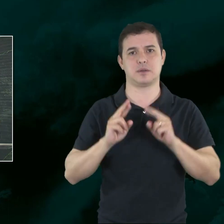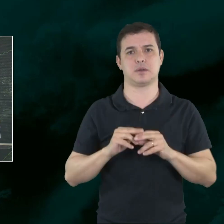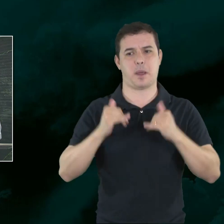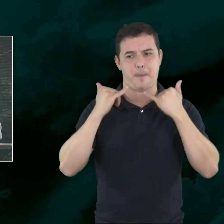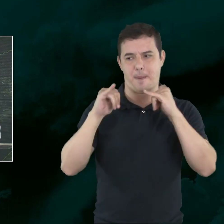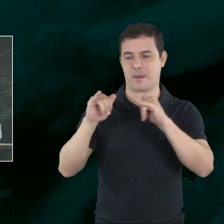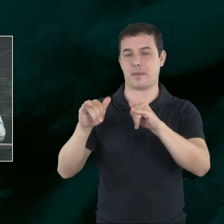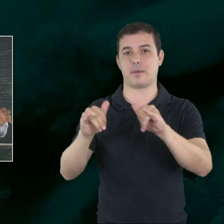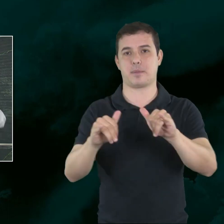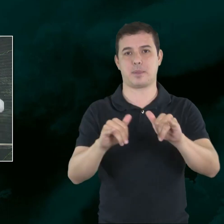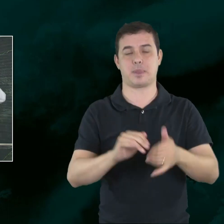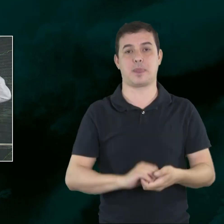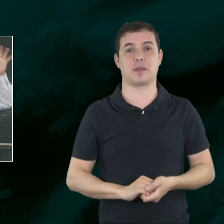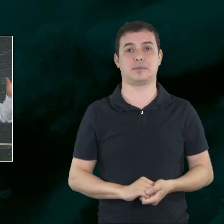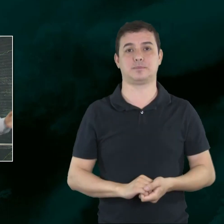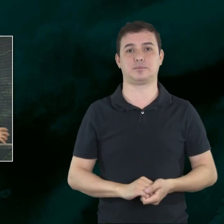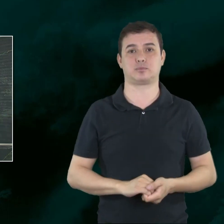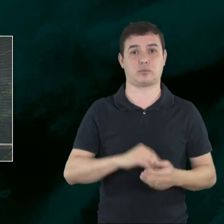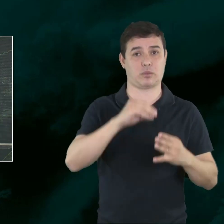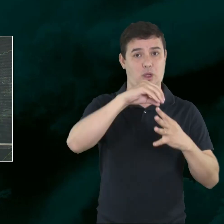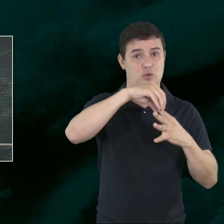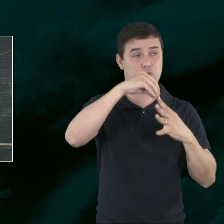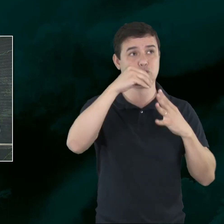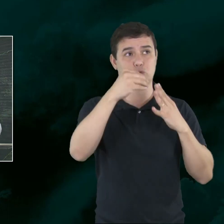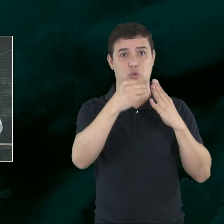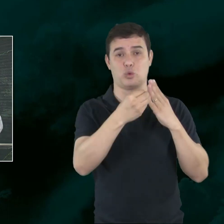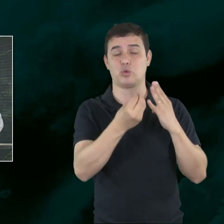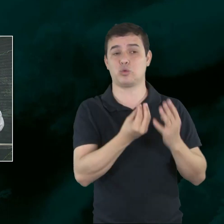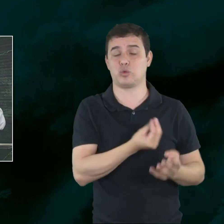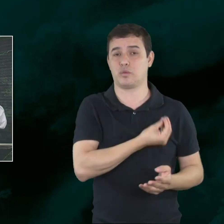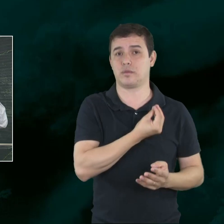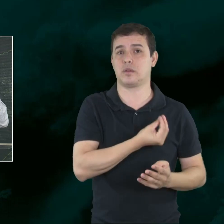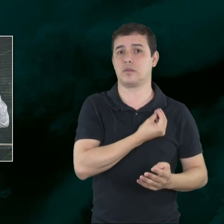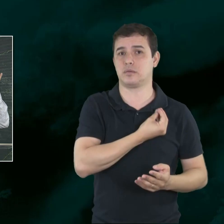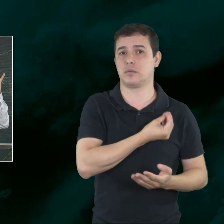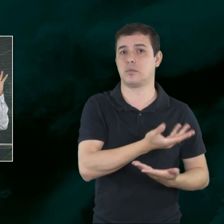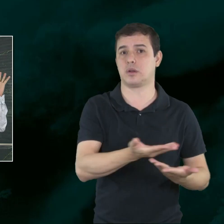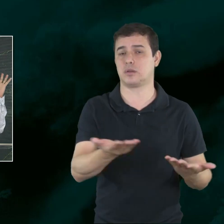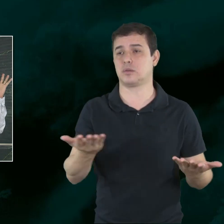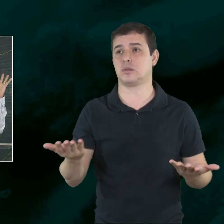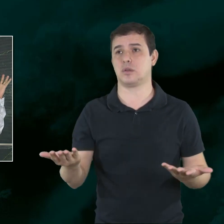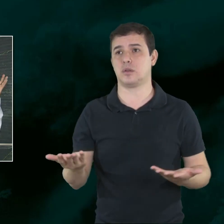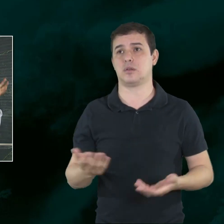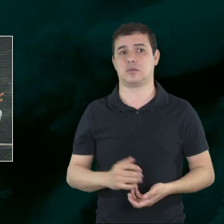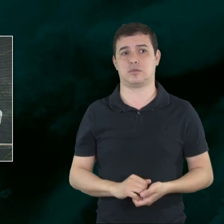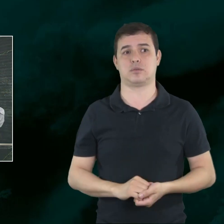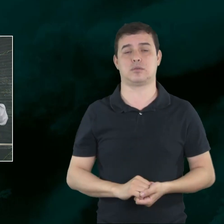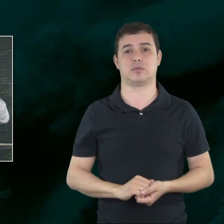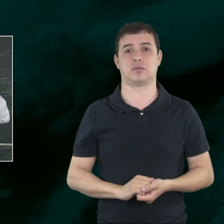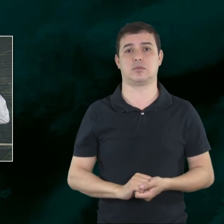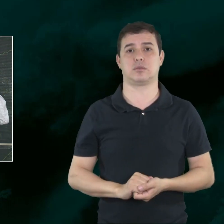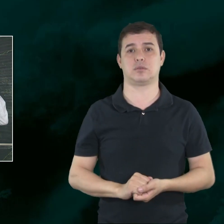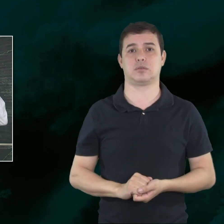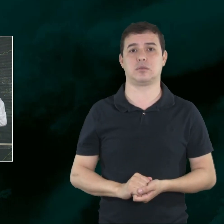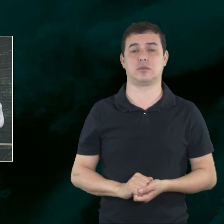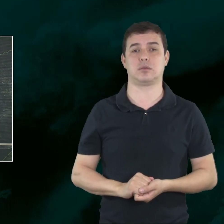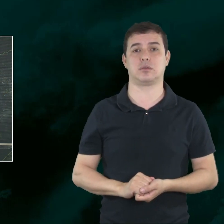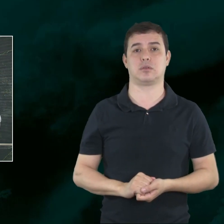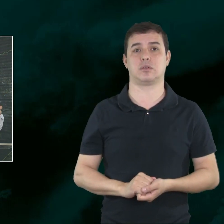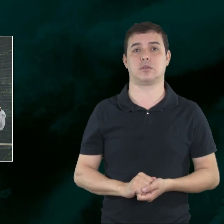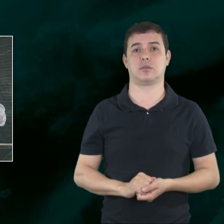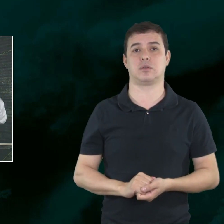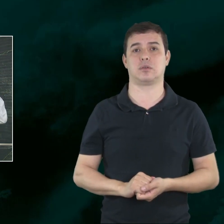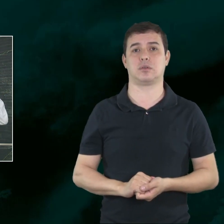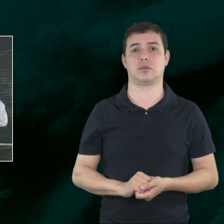as demais ferramentas, o próprio Instituto Vida para Todos está fazendo chegar essas mensagens, essa palavra do Evangelho do